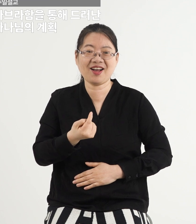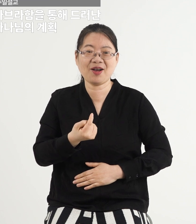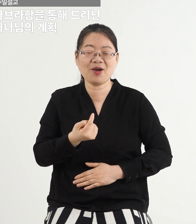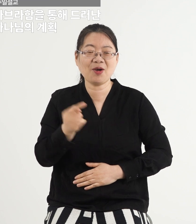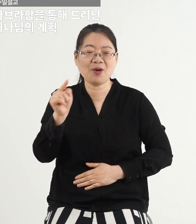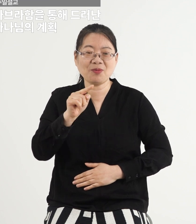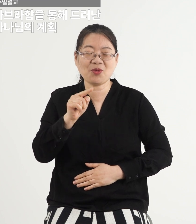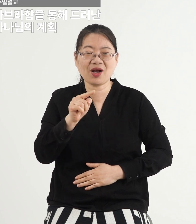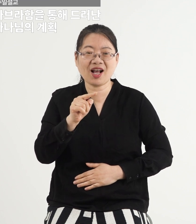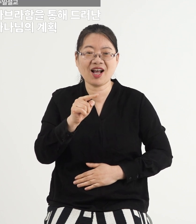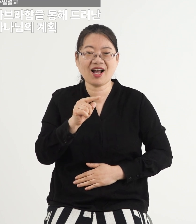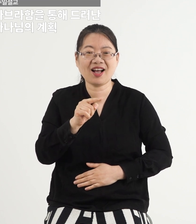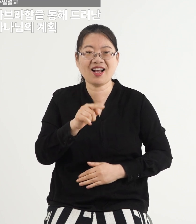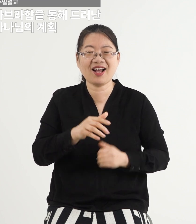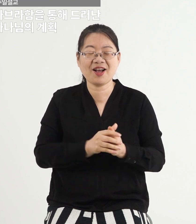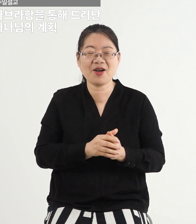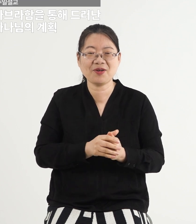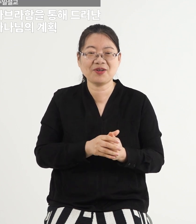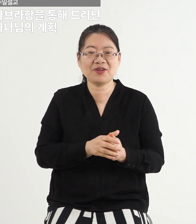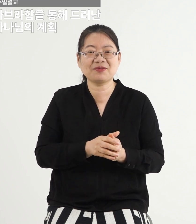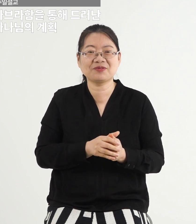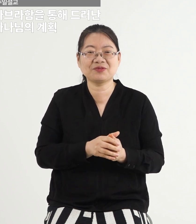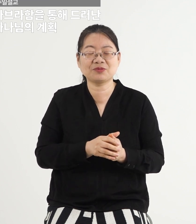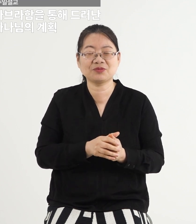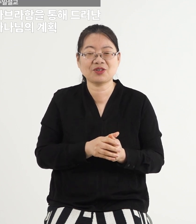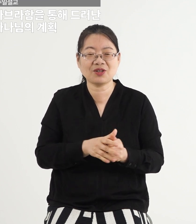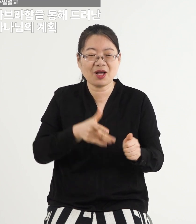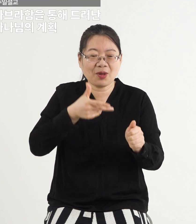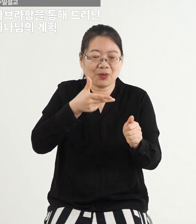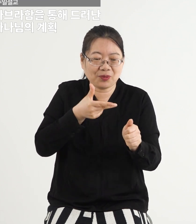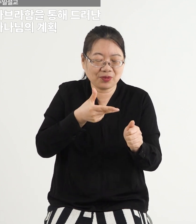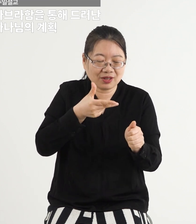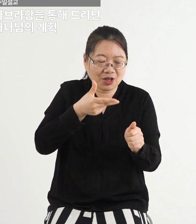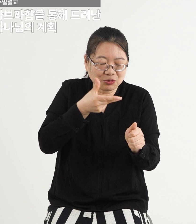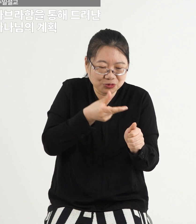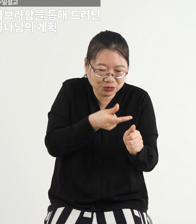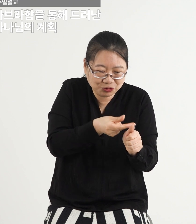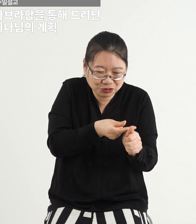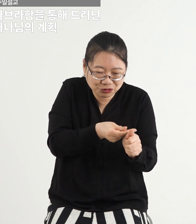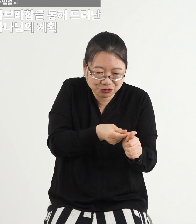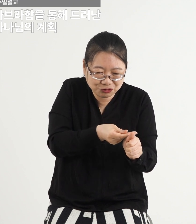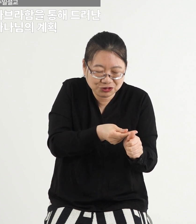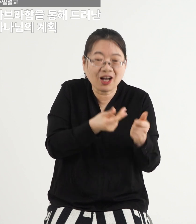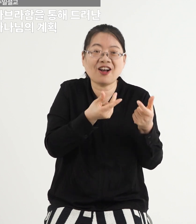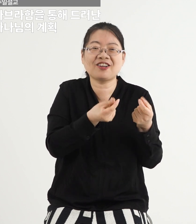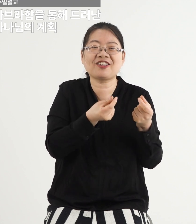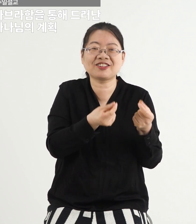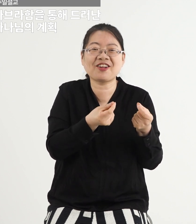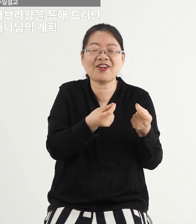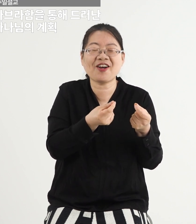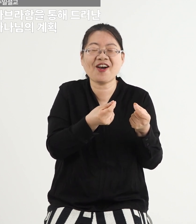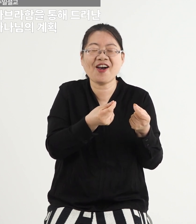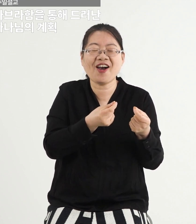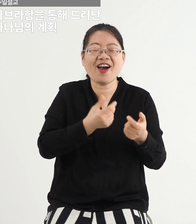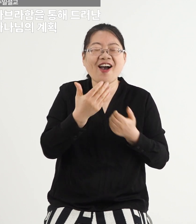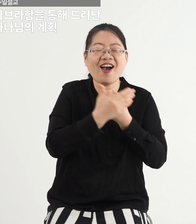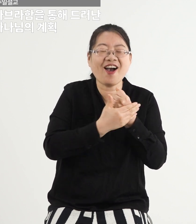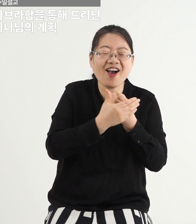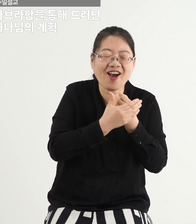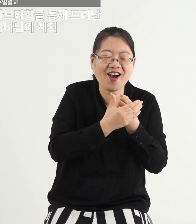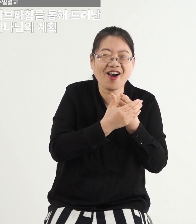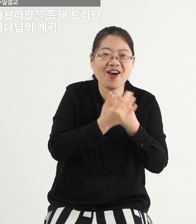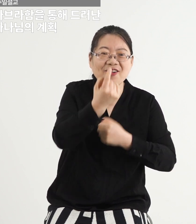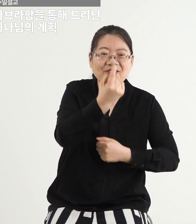당한 것처럼 하여간 붕 떠갖고 와. 근데 내 현실로 돌아가면